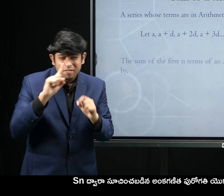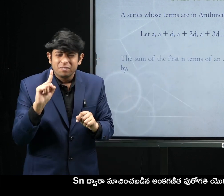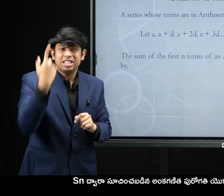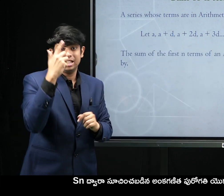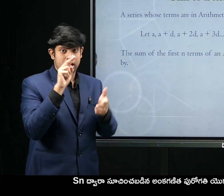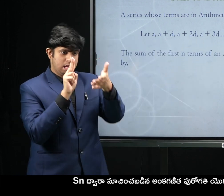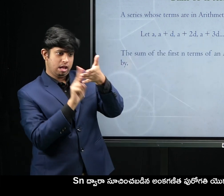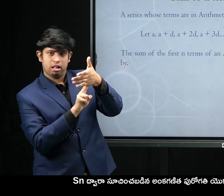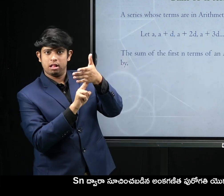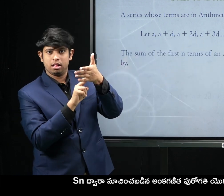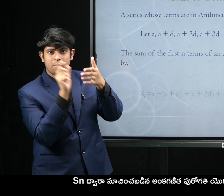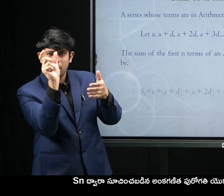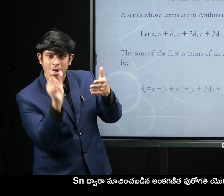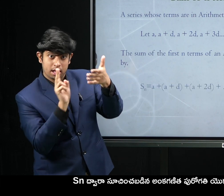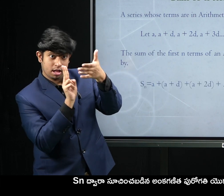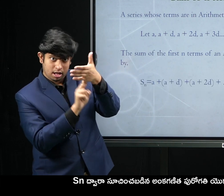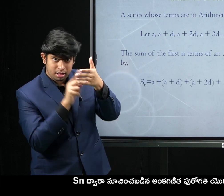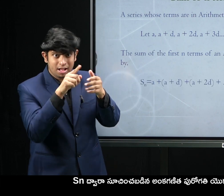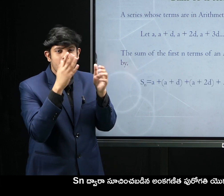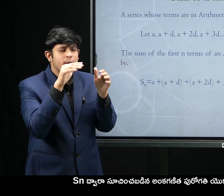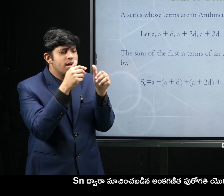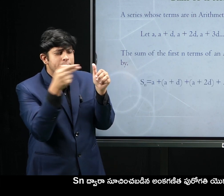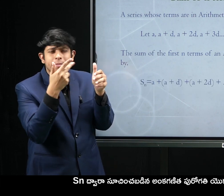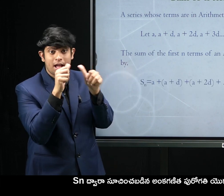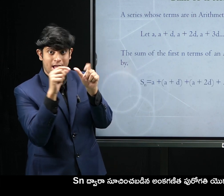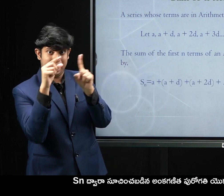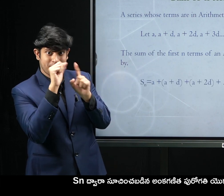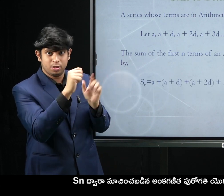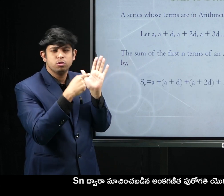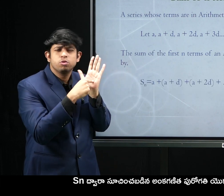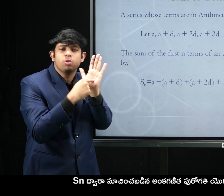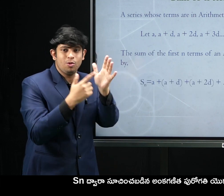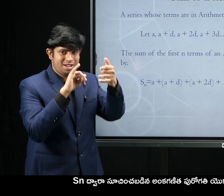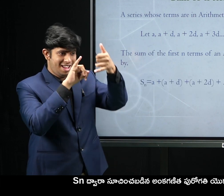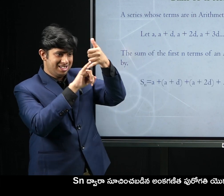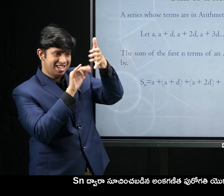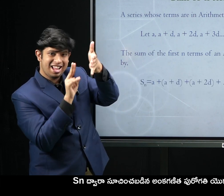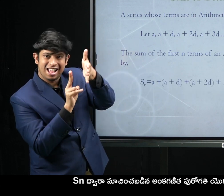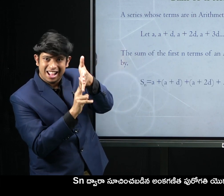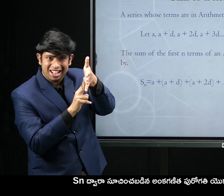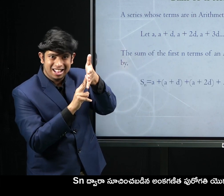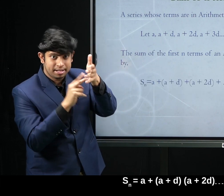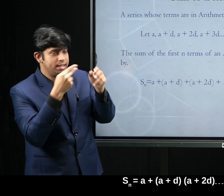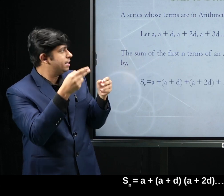ద్వారా సూచించబడిన అంకగణిత పురోగతి యొక్క మొదటి n నిబంధనల మొత్తం ఇవ్వబడింది.